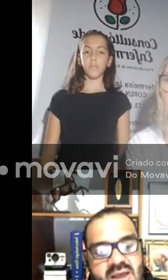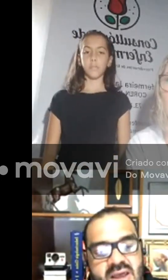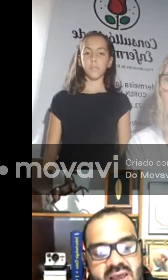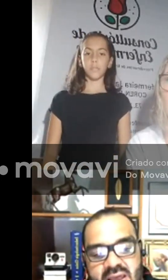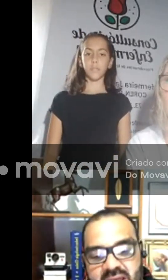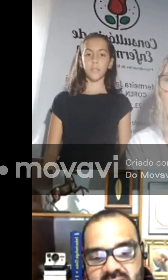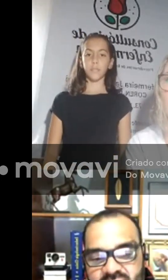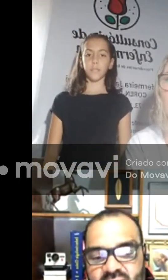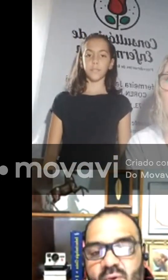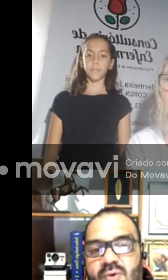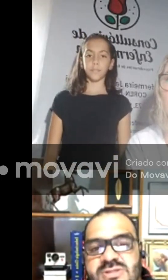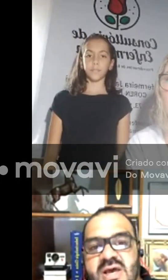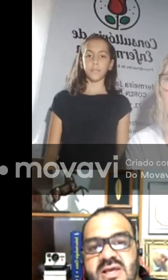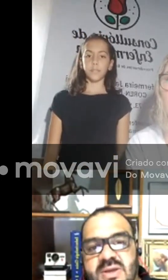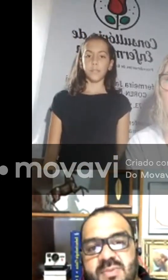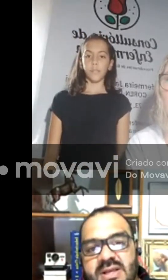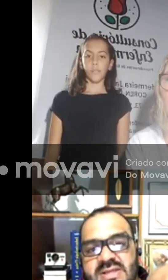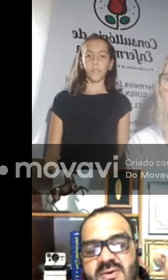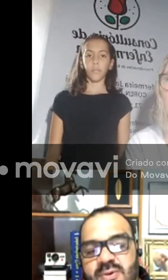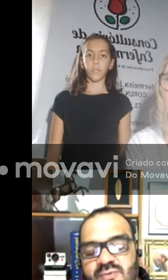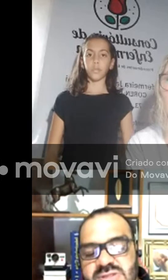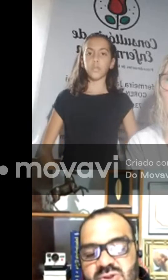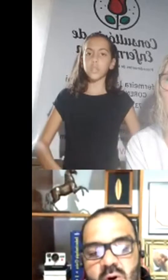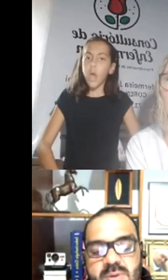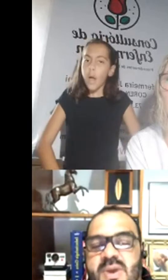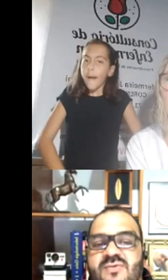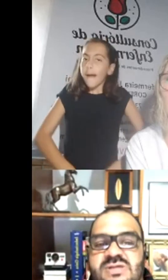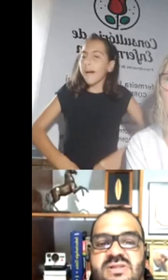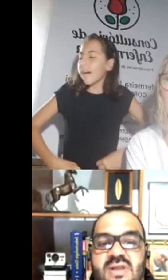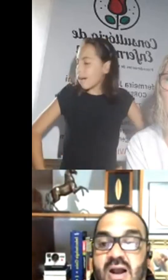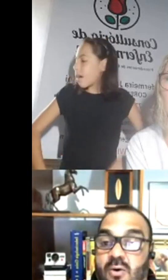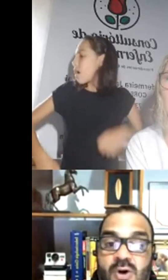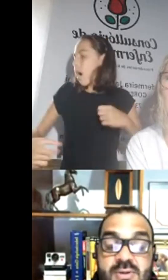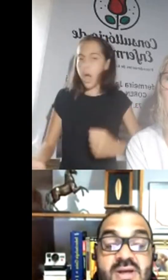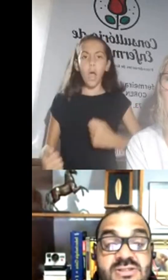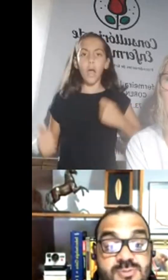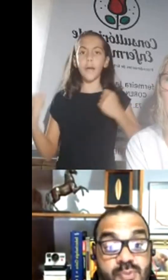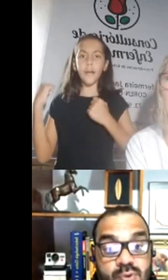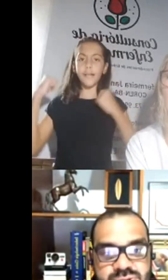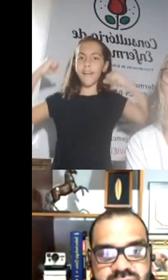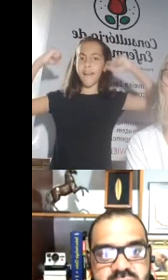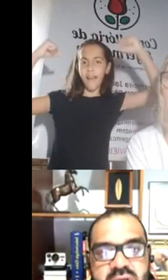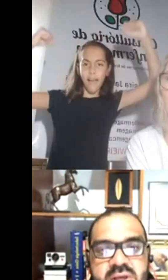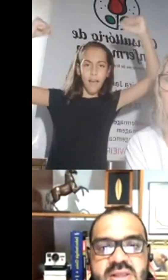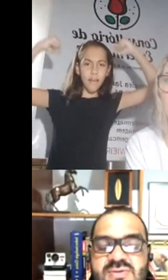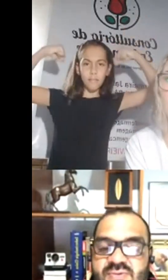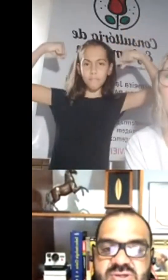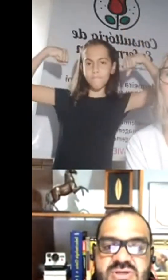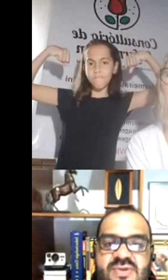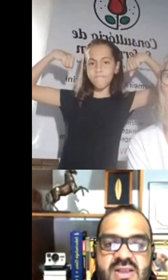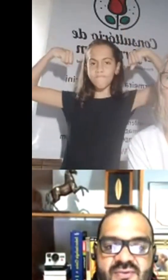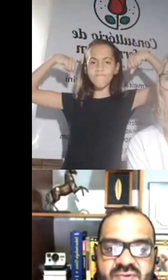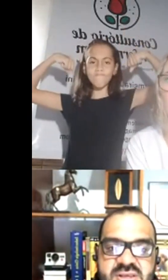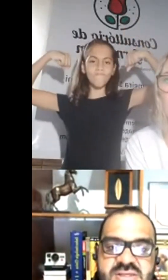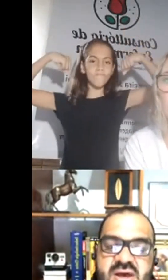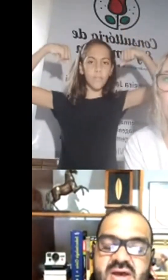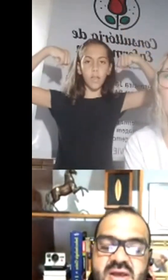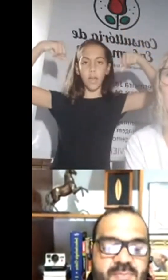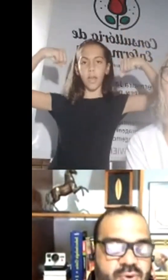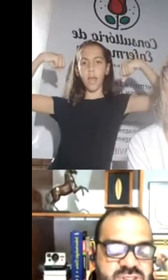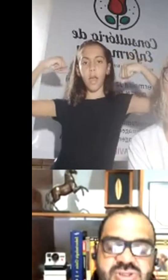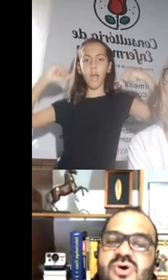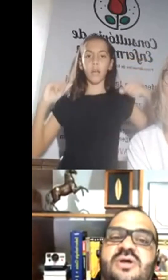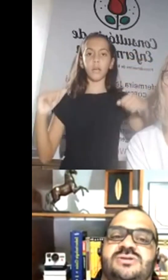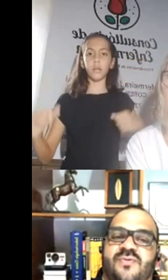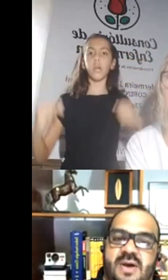sua força, restabeleça quando você dorme bem, você acorda mais disposto, né? Você faz uma atividade física,